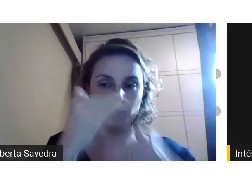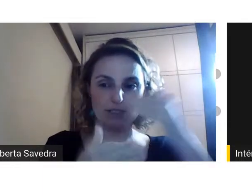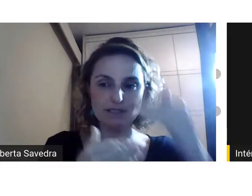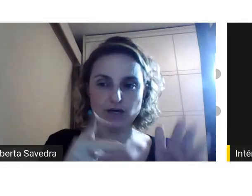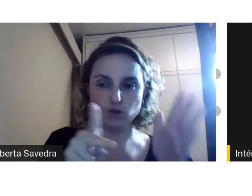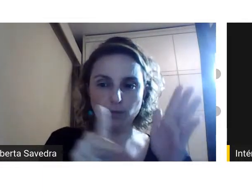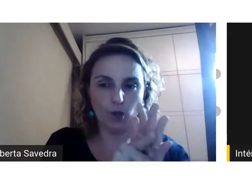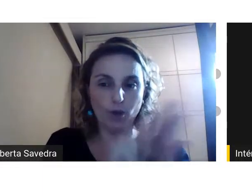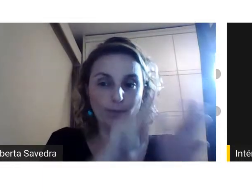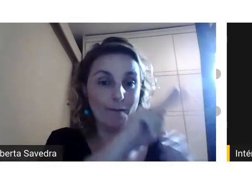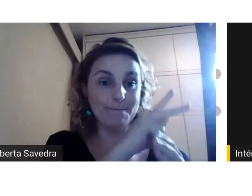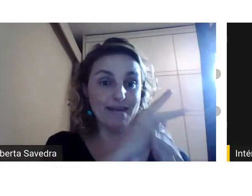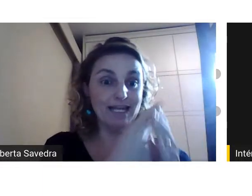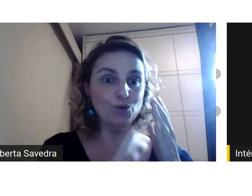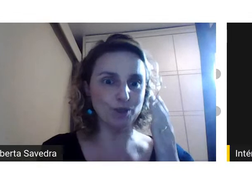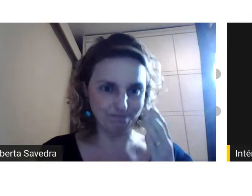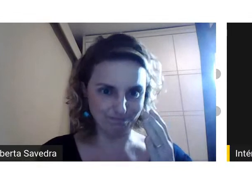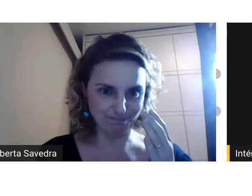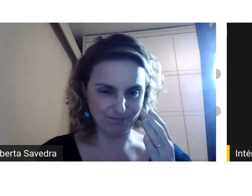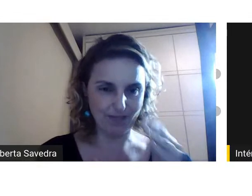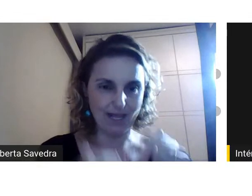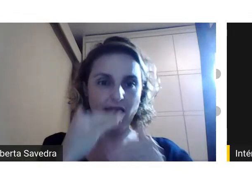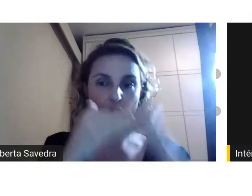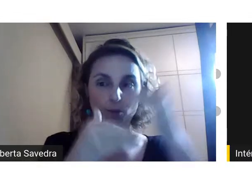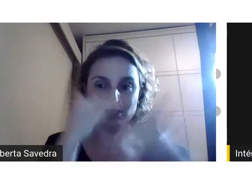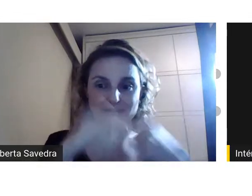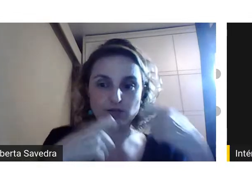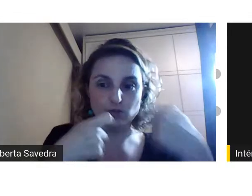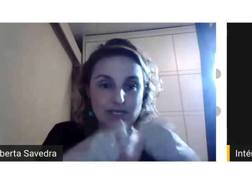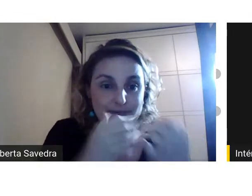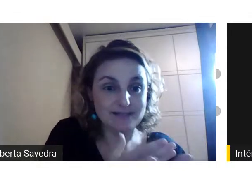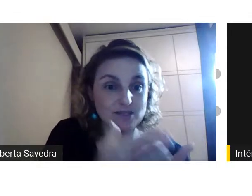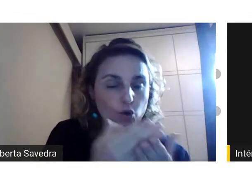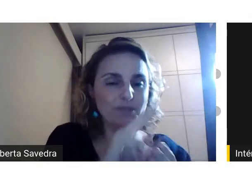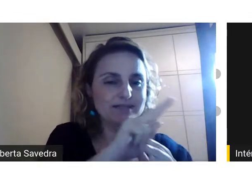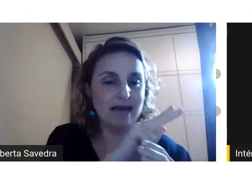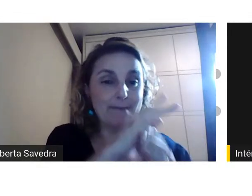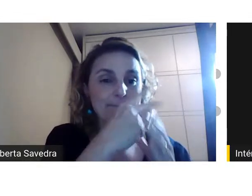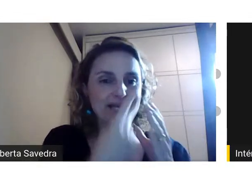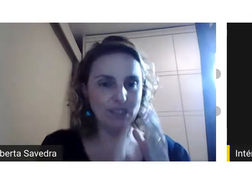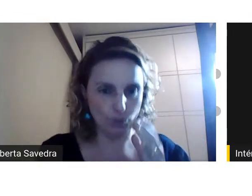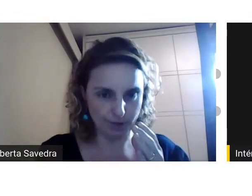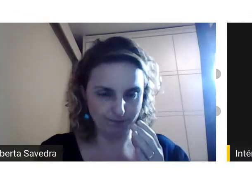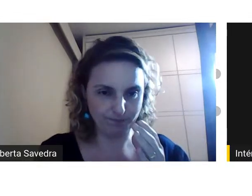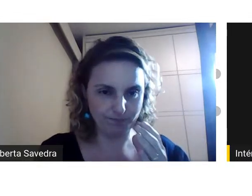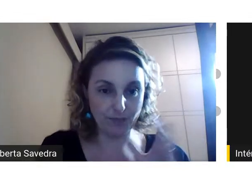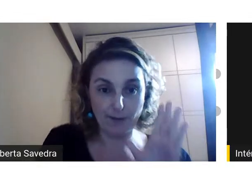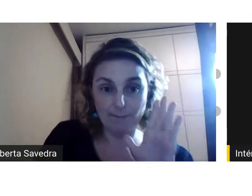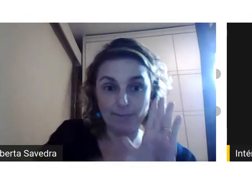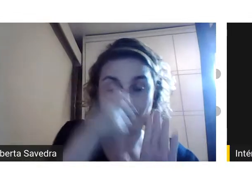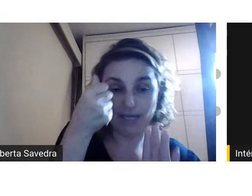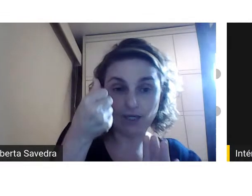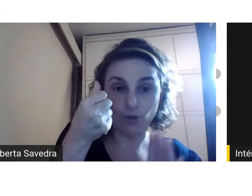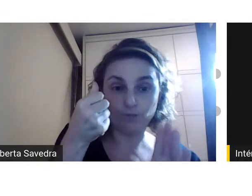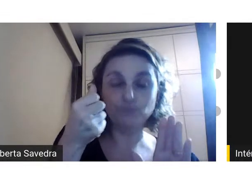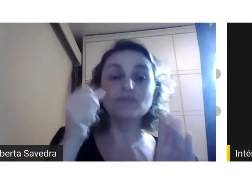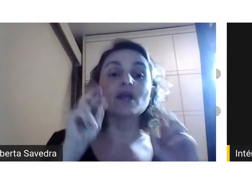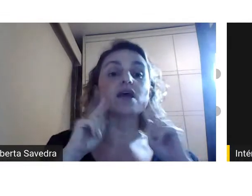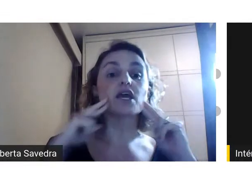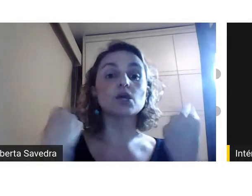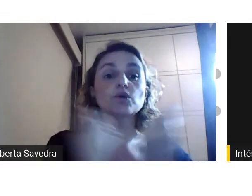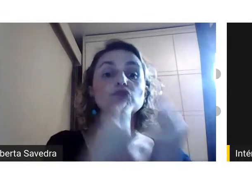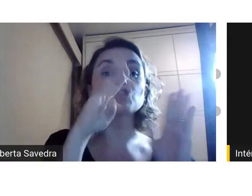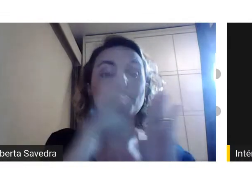como nós poderíamos trabalhar em cima da identidade surda para que essas pessoas fossem lindos e que elas pudessem ter acesso